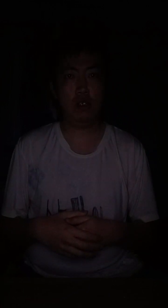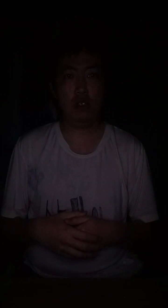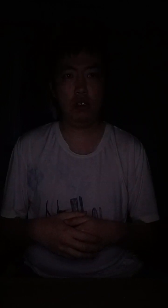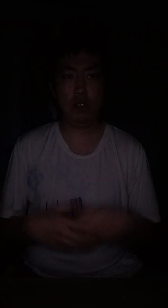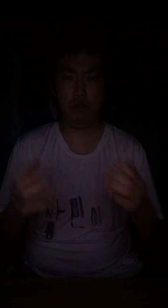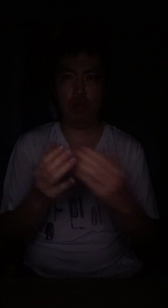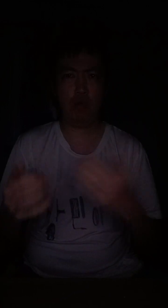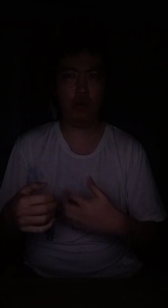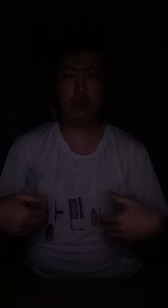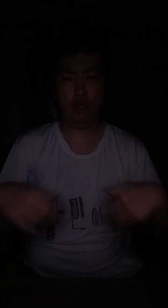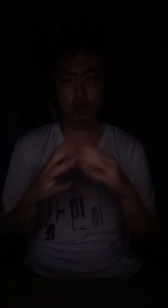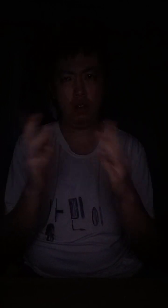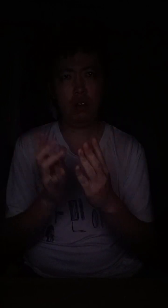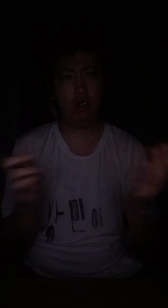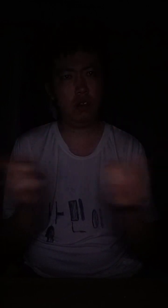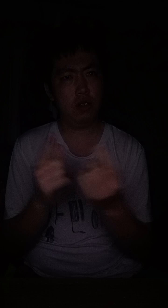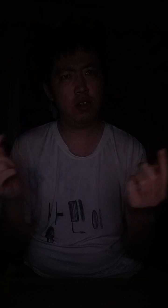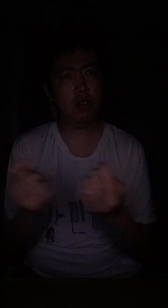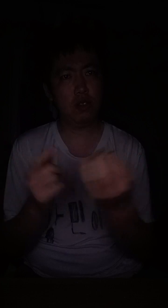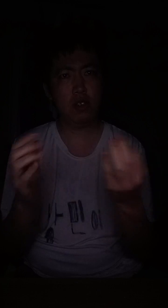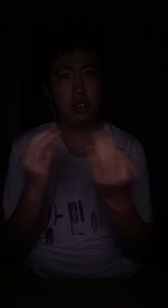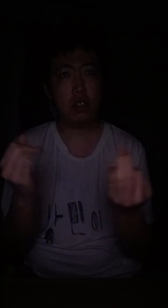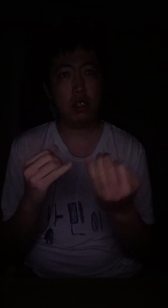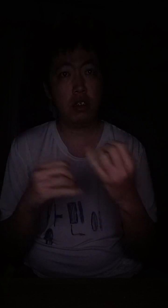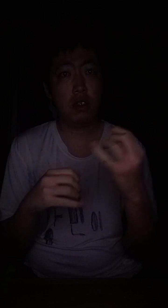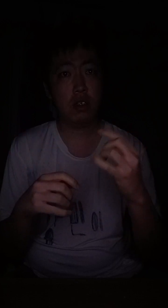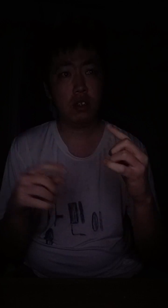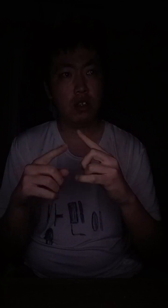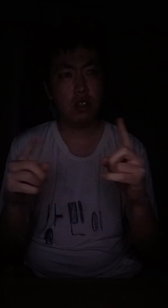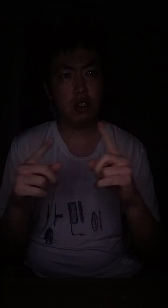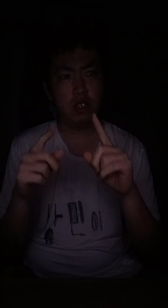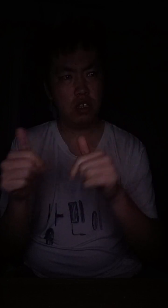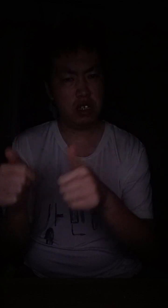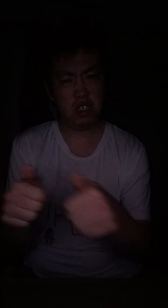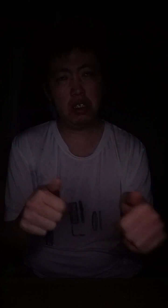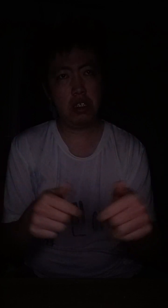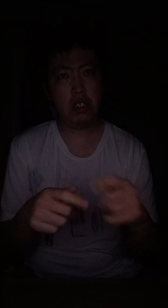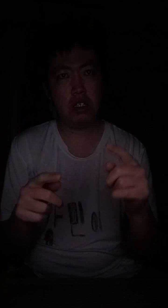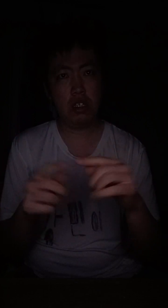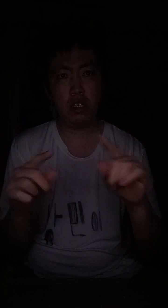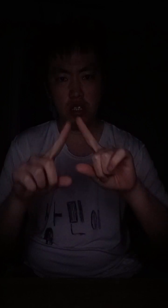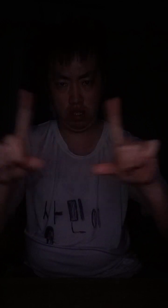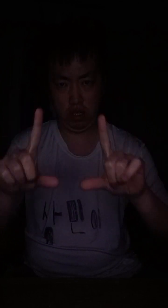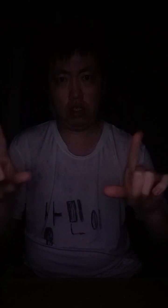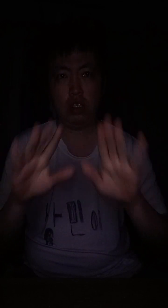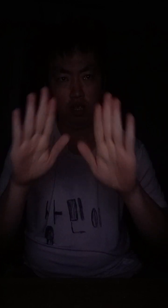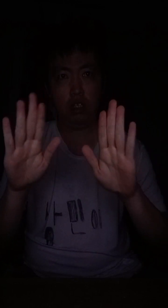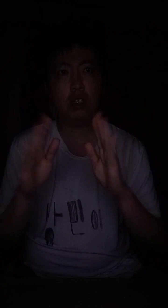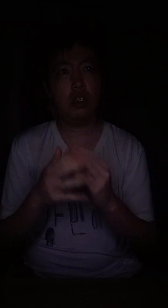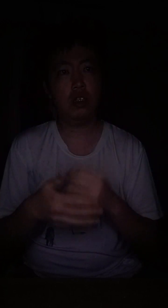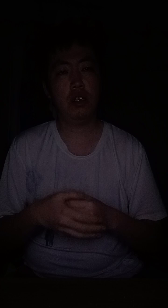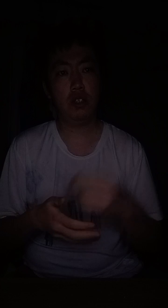공중 화장실만 가면 어김없이 볼 수 있는 이것, 바로 누가 뿌린 건지 모를 전단지들입니다. 연락만 주면 구하기